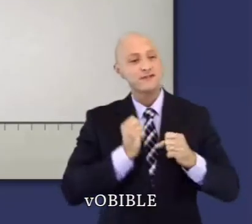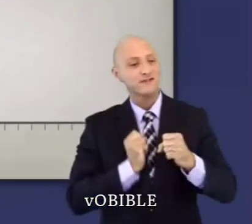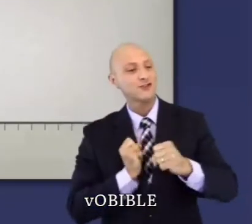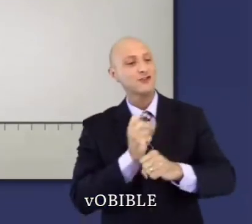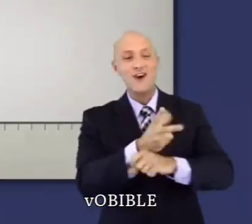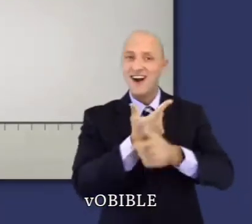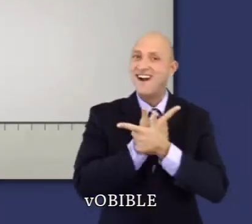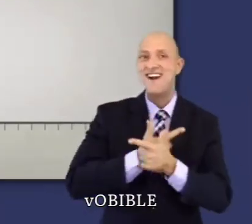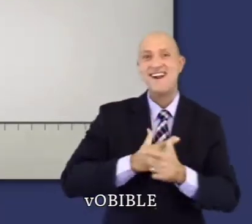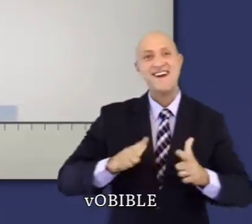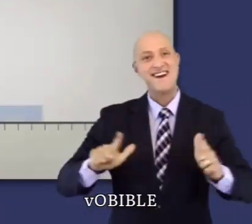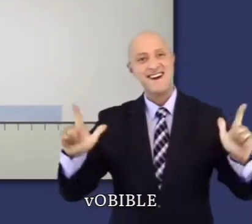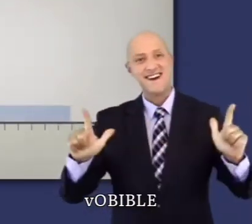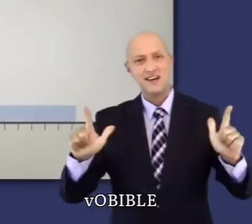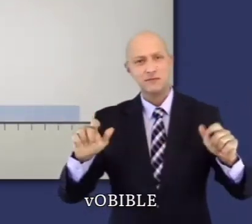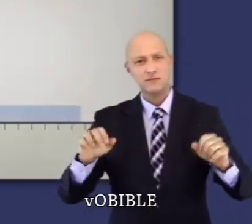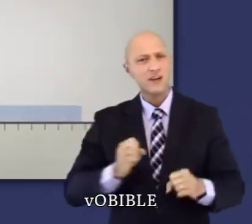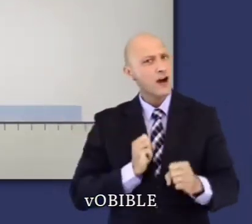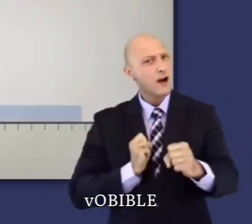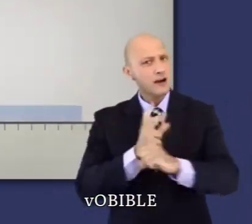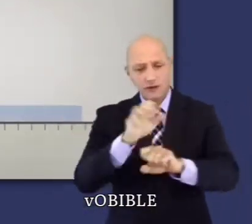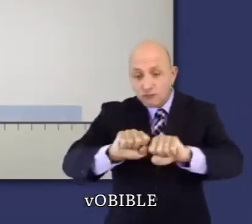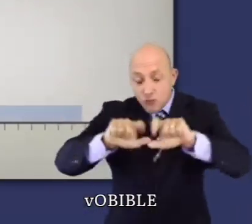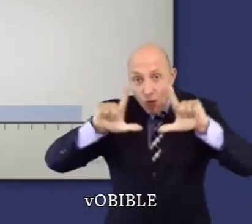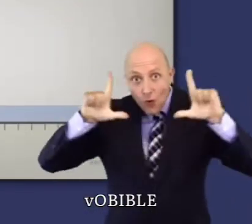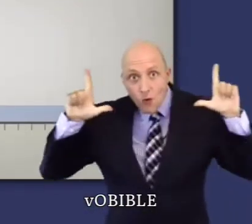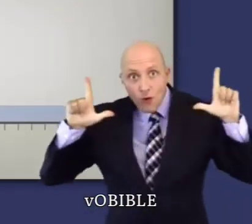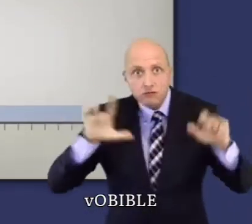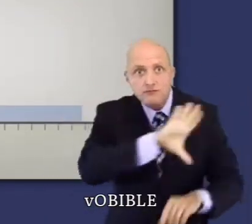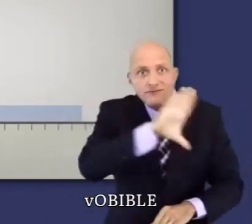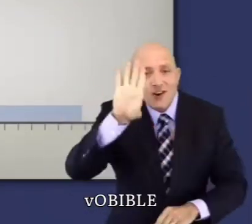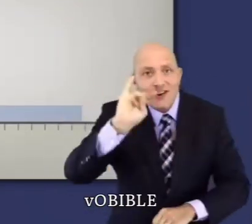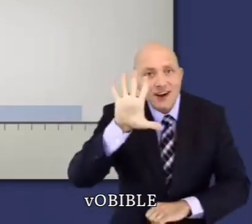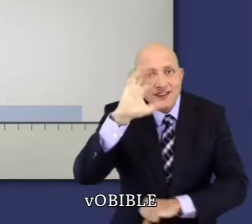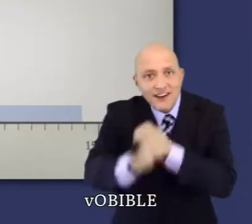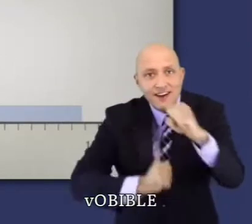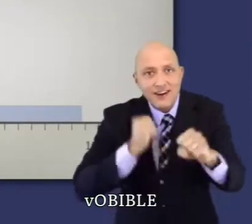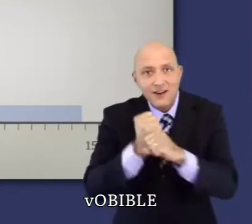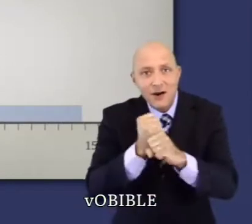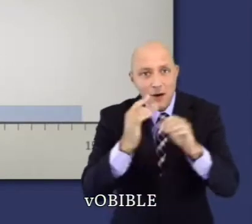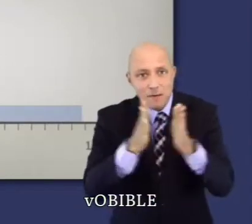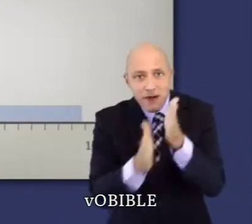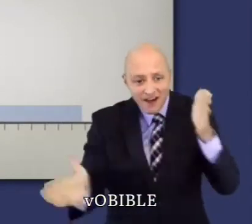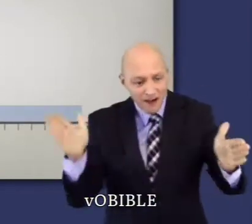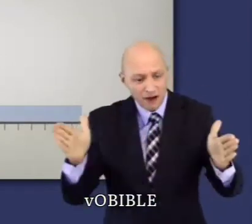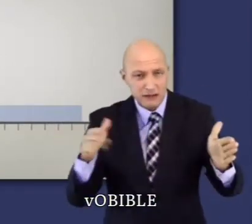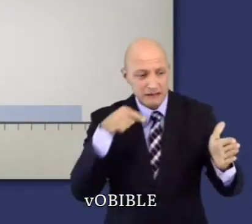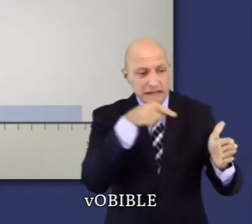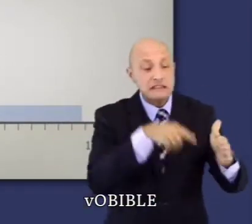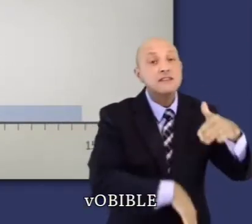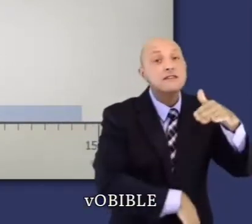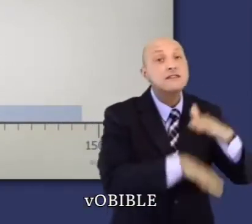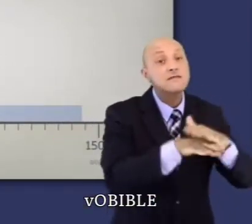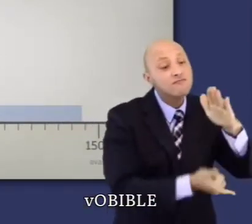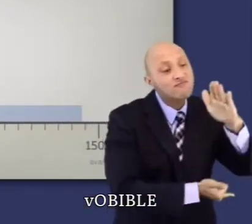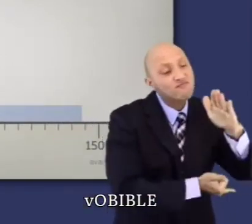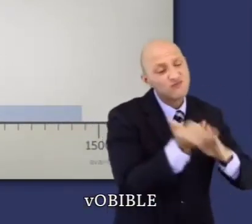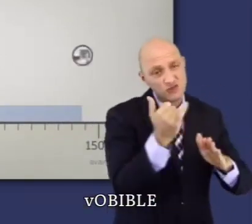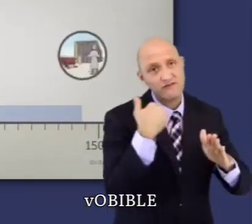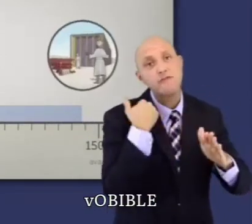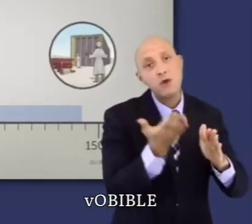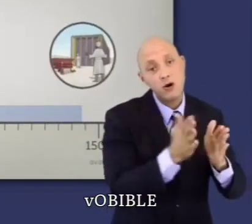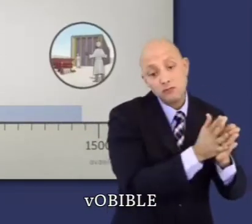Ce livre couvre une période de 145 ans, depuis la mort de Joseph en 1657 avant notre ère, jusqu'à la